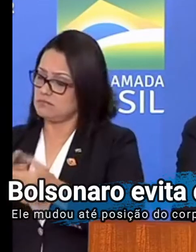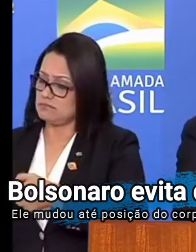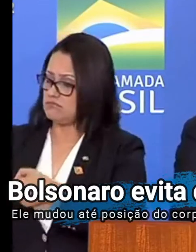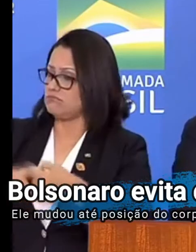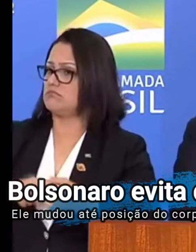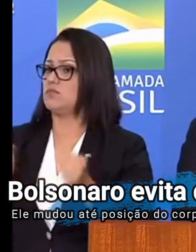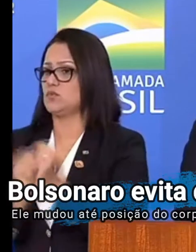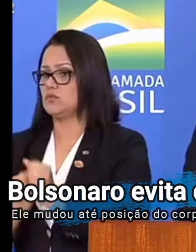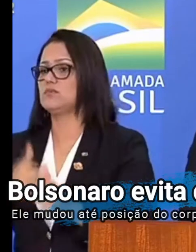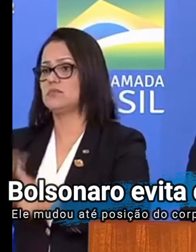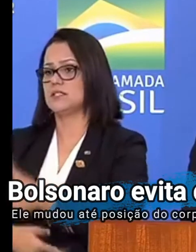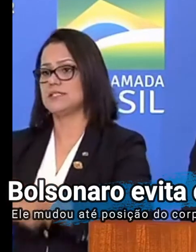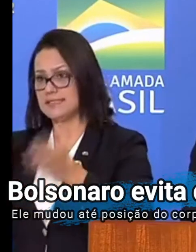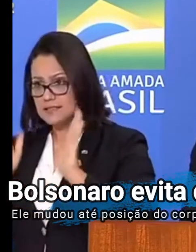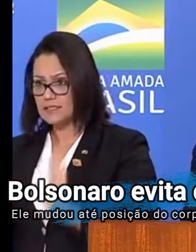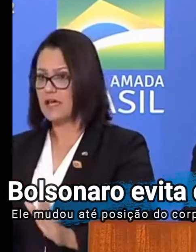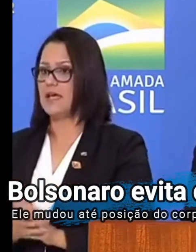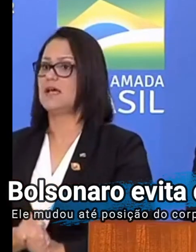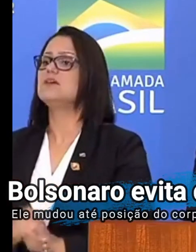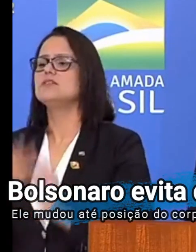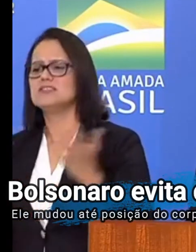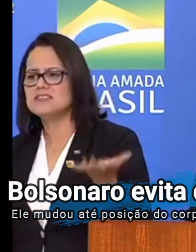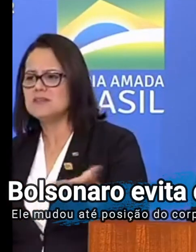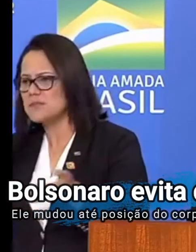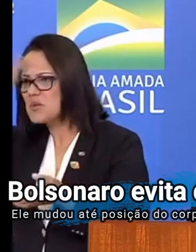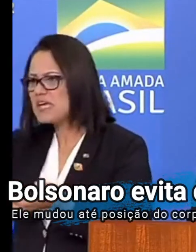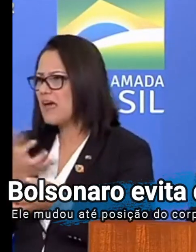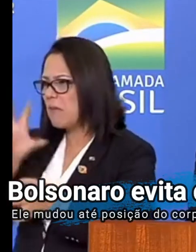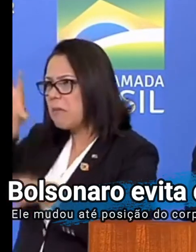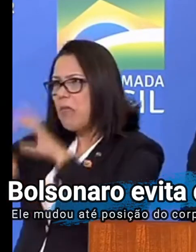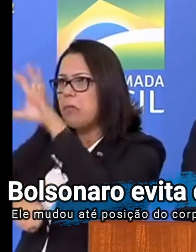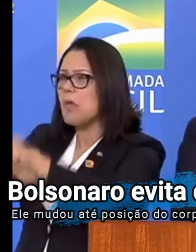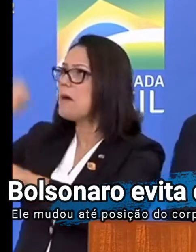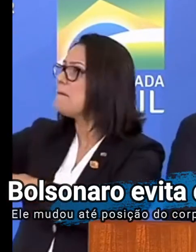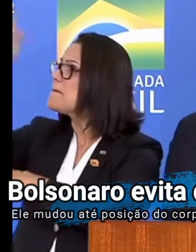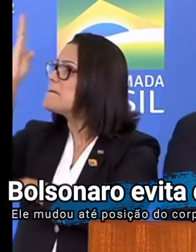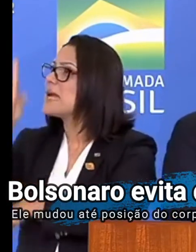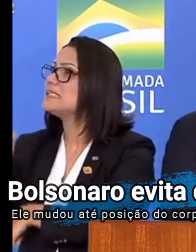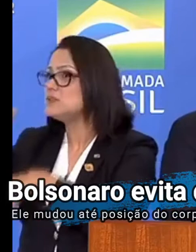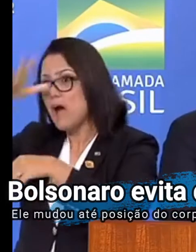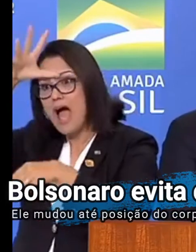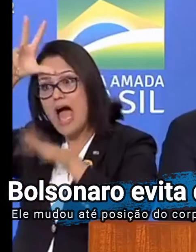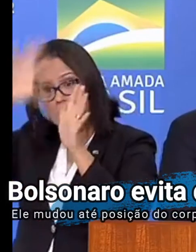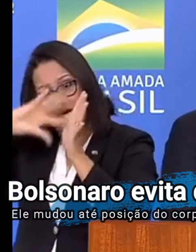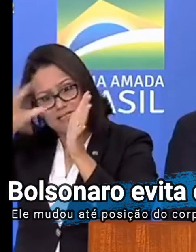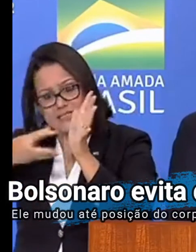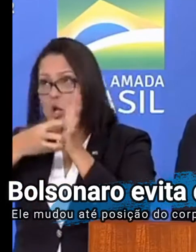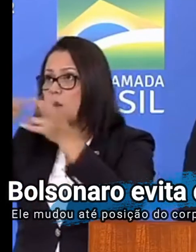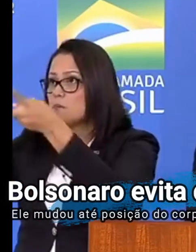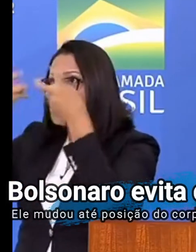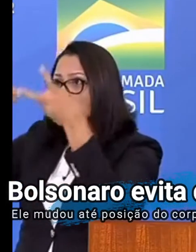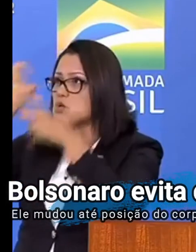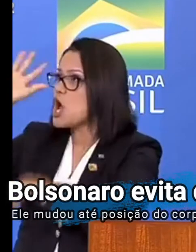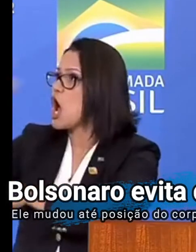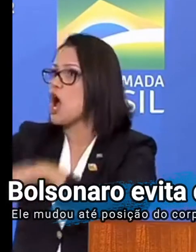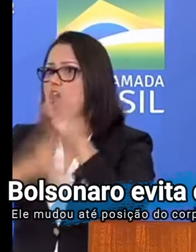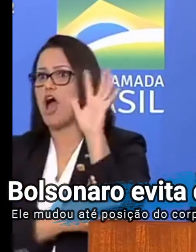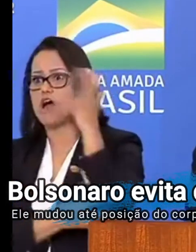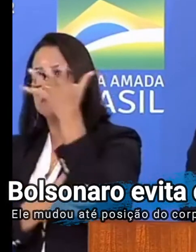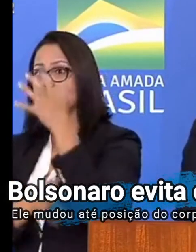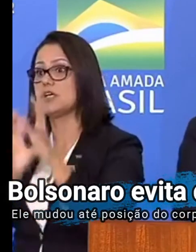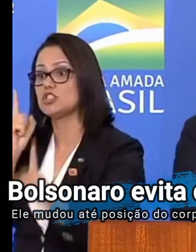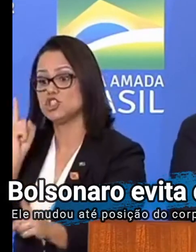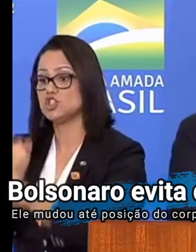em parceria explorar nossa amazônia a nossa biodiversidade a descoberta la de um ser